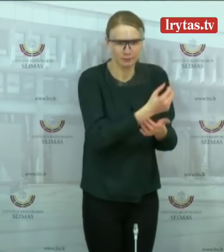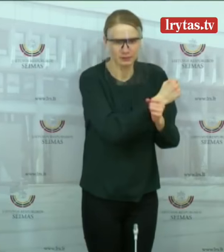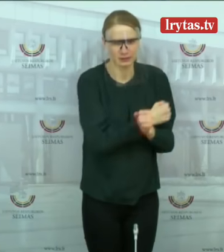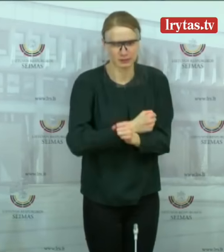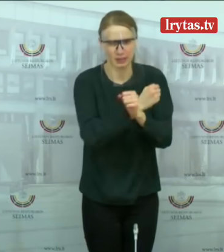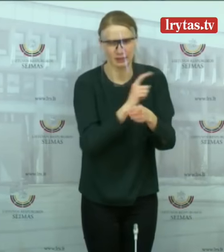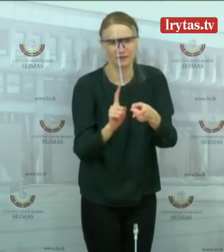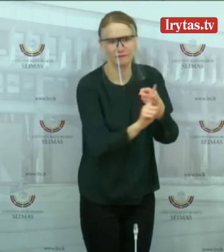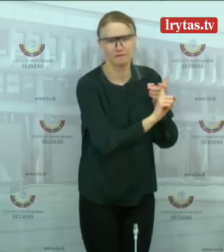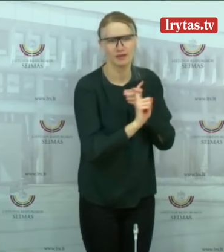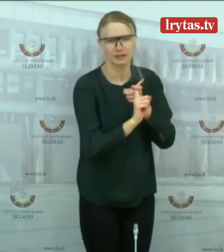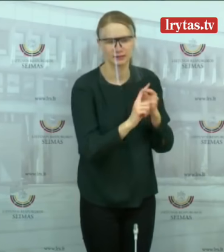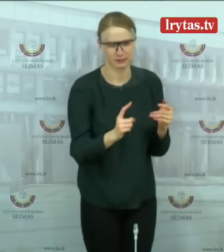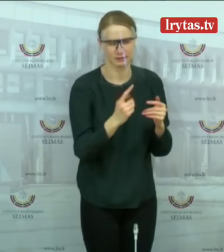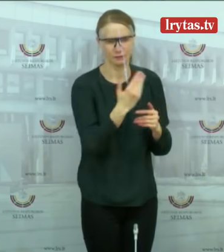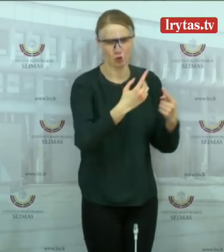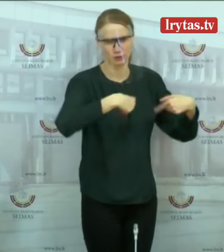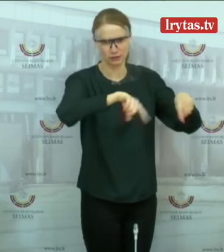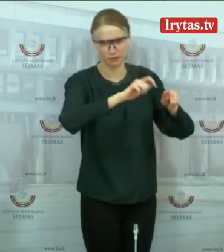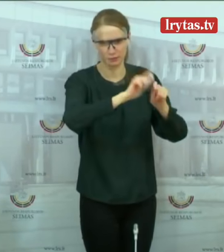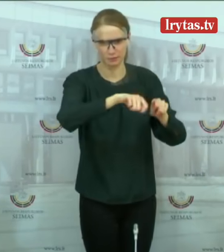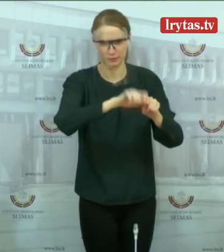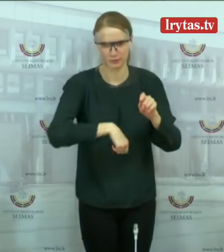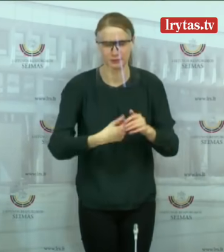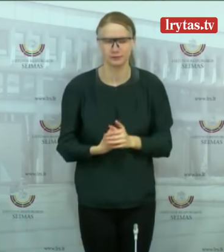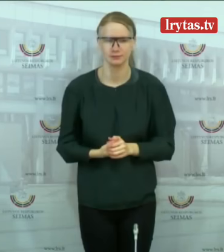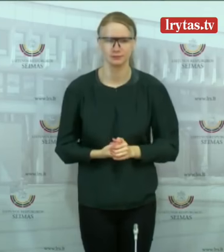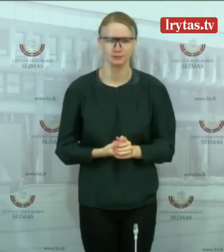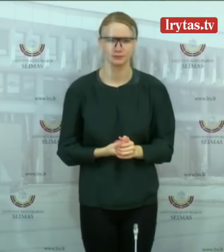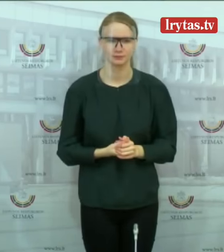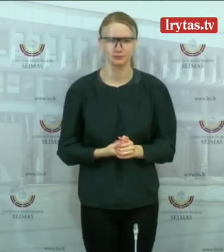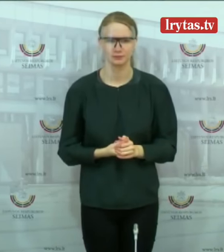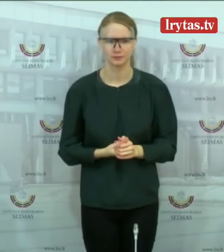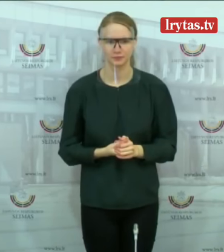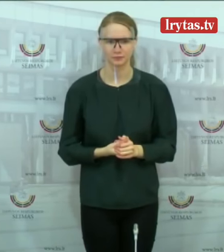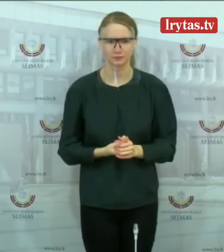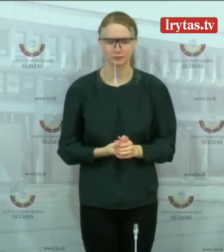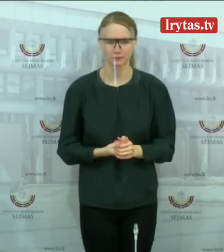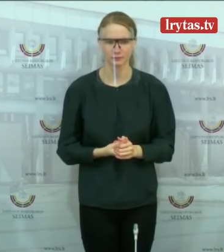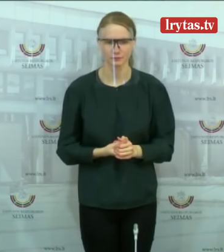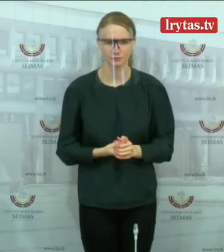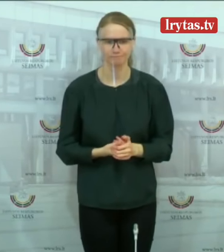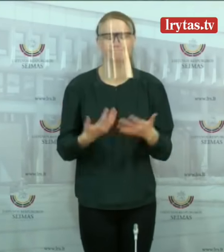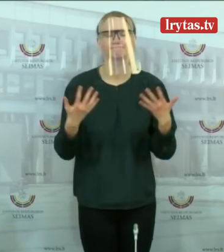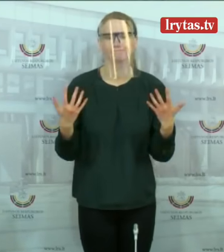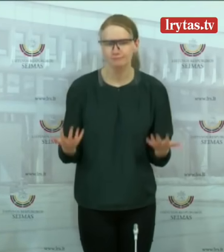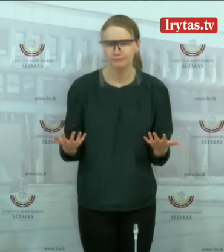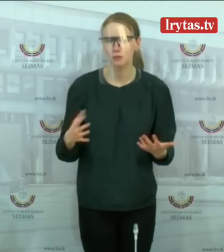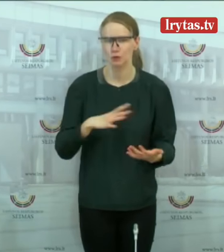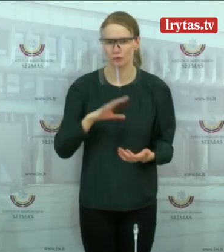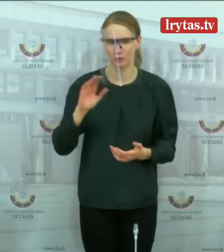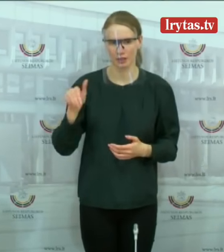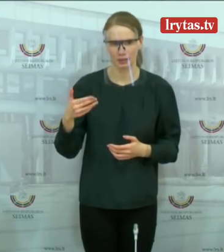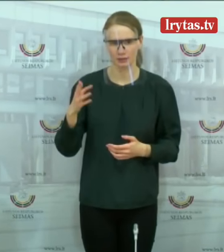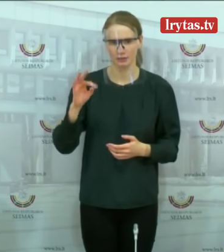asmeniui konkretus simptomai ir nepasireiškia. Taigi, kaip ir minėjau, Antavilių